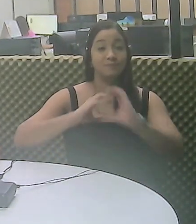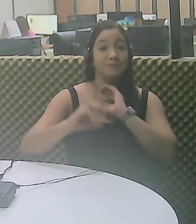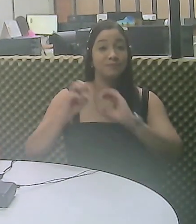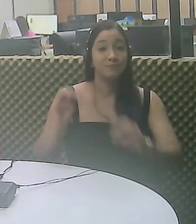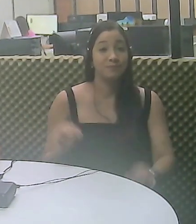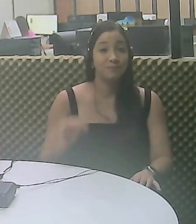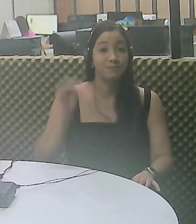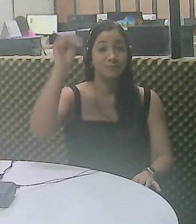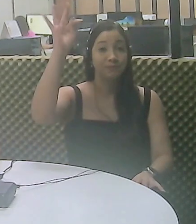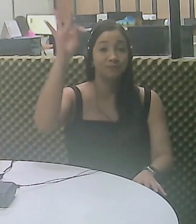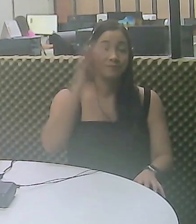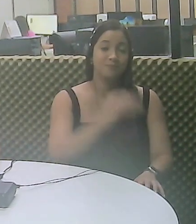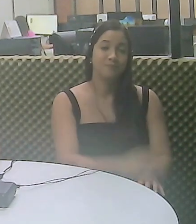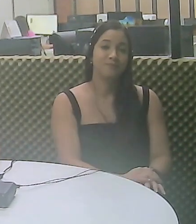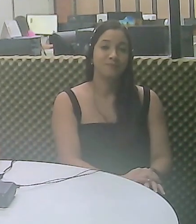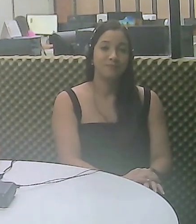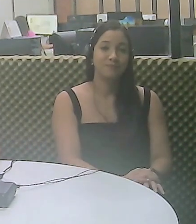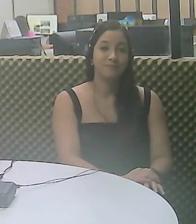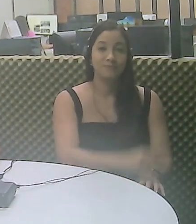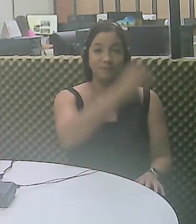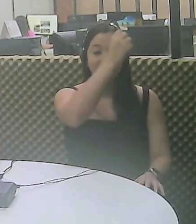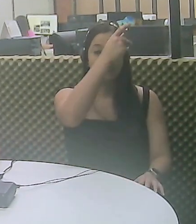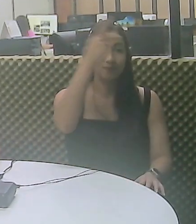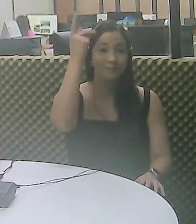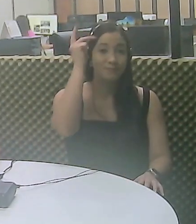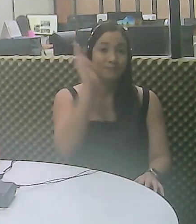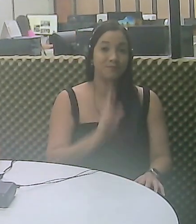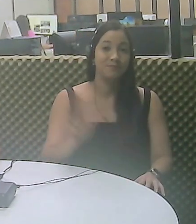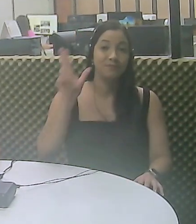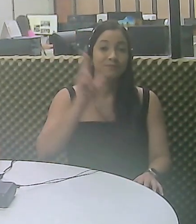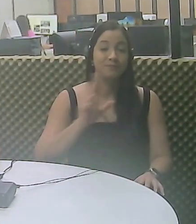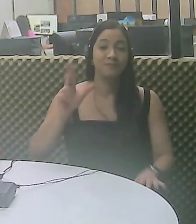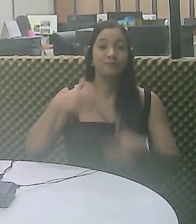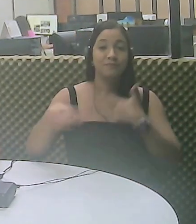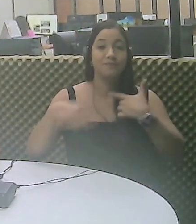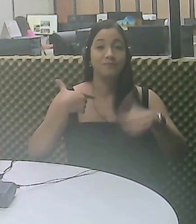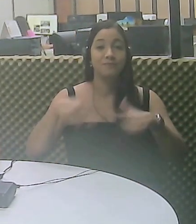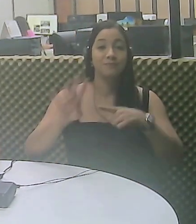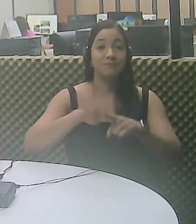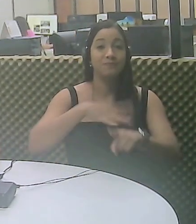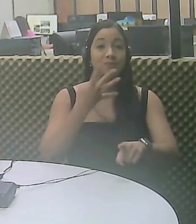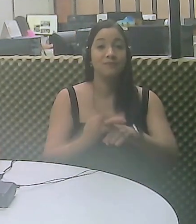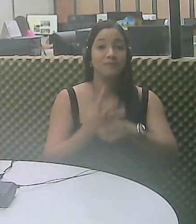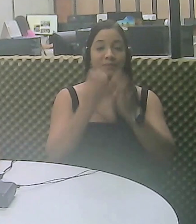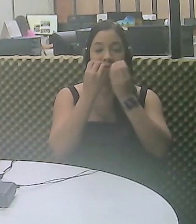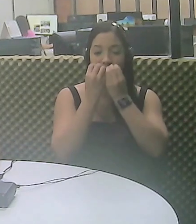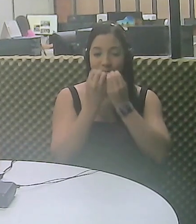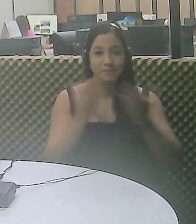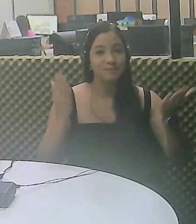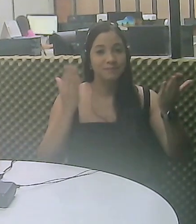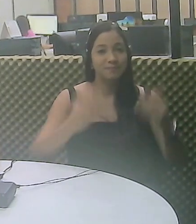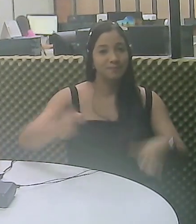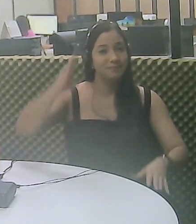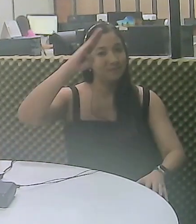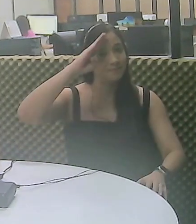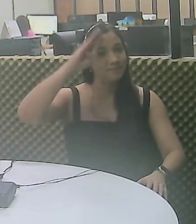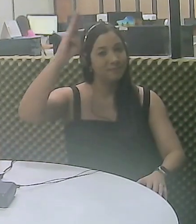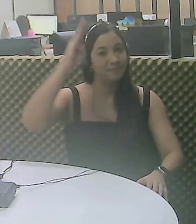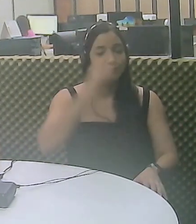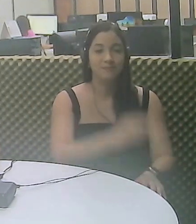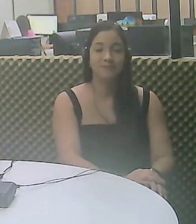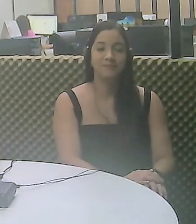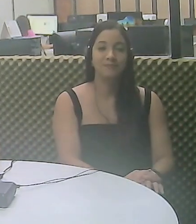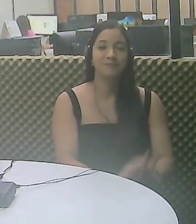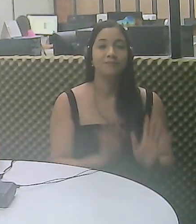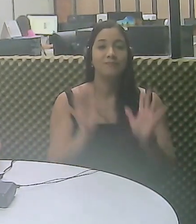e Comunicação, Marco Túlio de Castro Kalimann. Prefeitura de Uberlândia. Fazer mais, fazer bem. Até